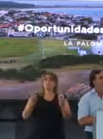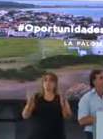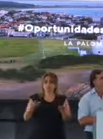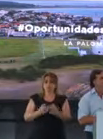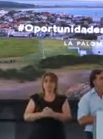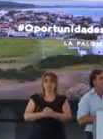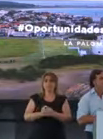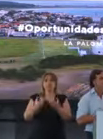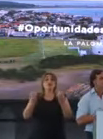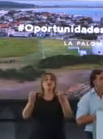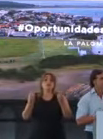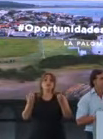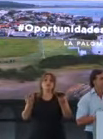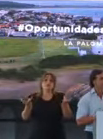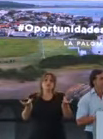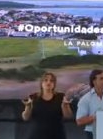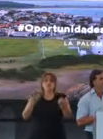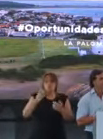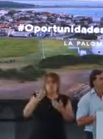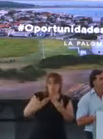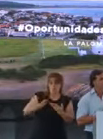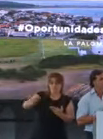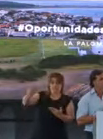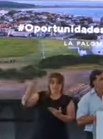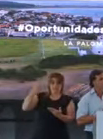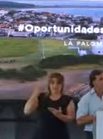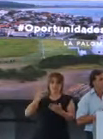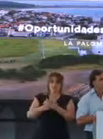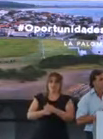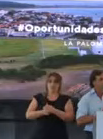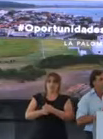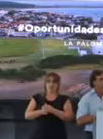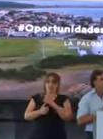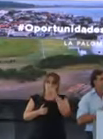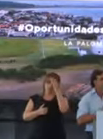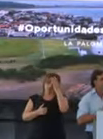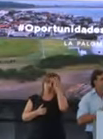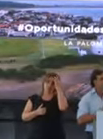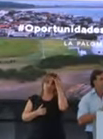Porque quizás los en el pasado